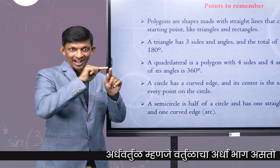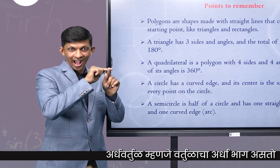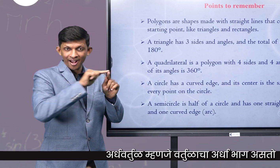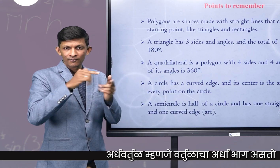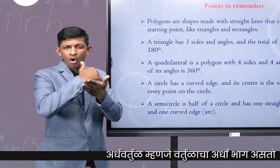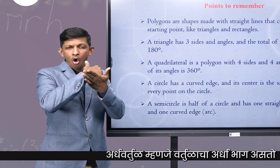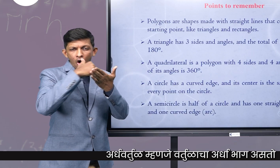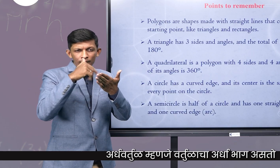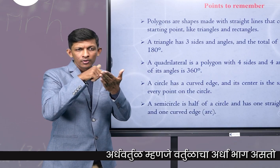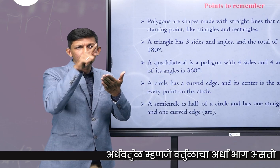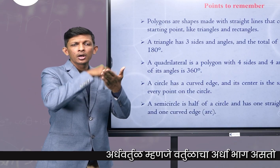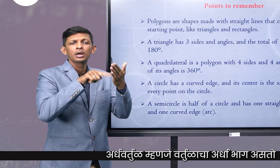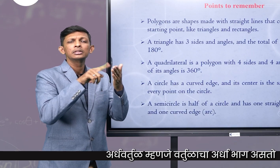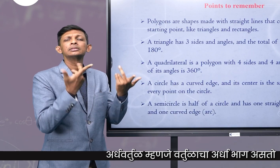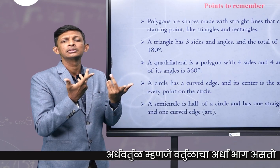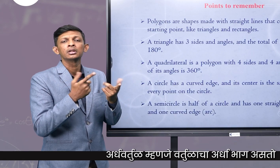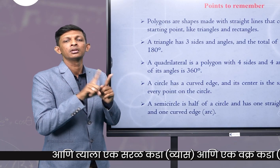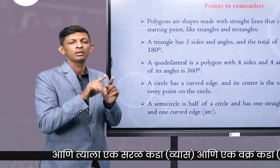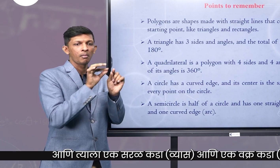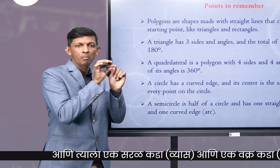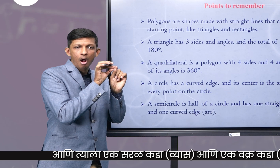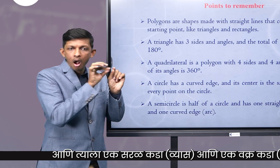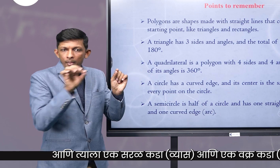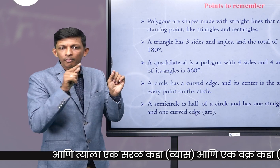म्हणजे वर्तुळाचा अर्धा भाग असतो आणि त्याला एक सरळ